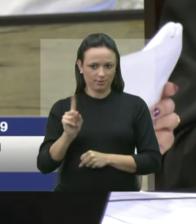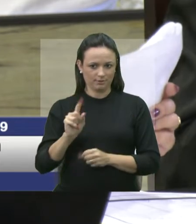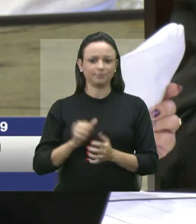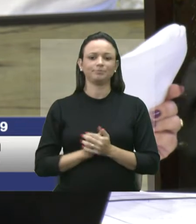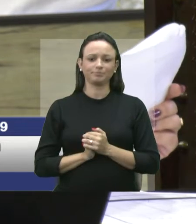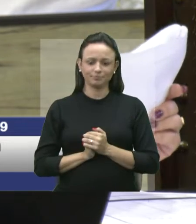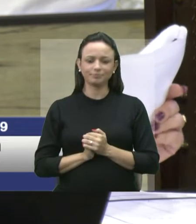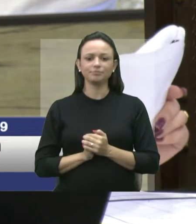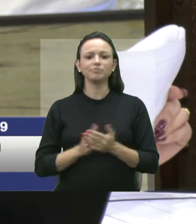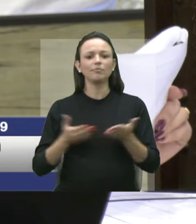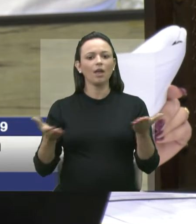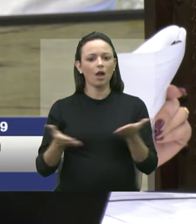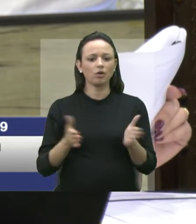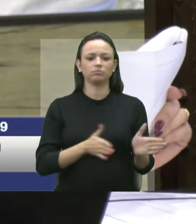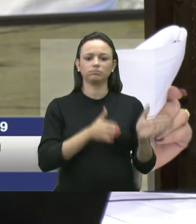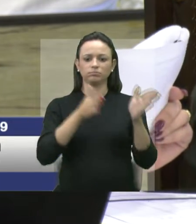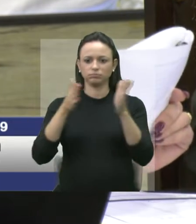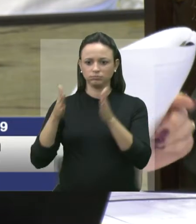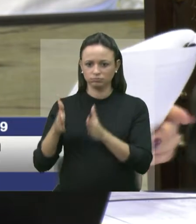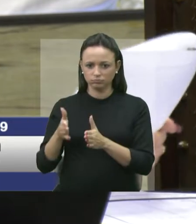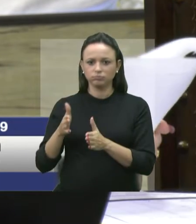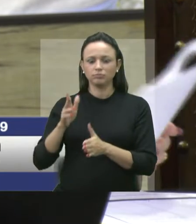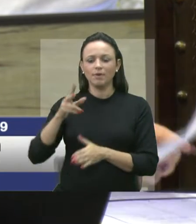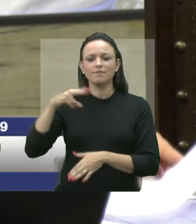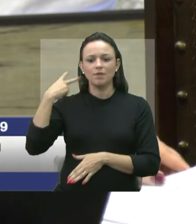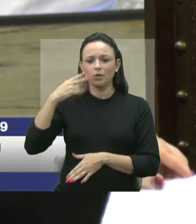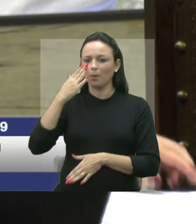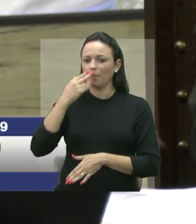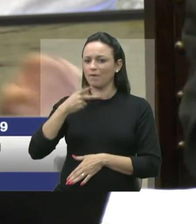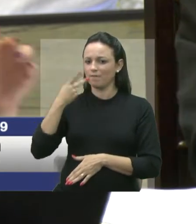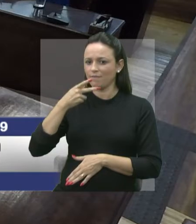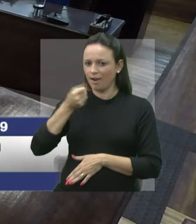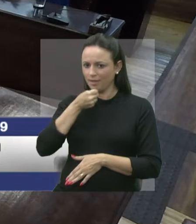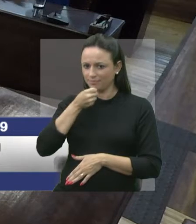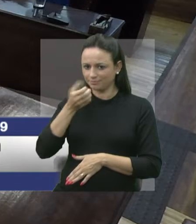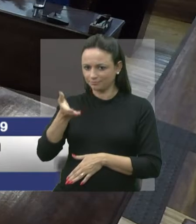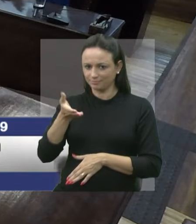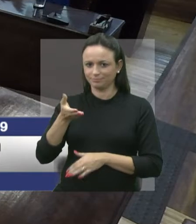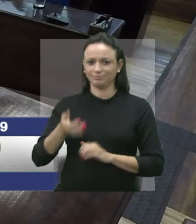Passo agora a palavra ao autor do projeto, o vereador José Carlos Borgo.